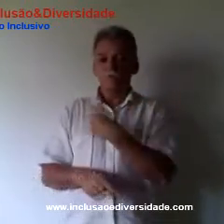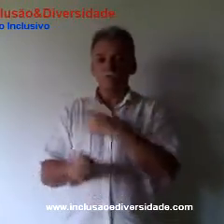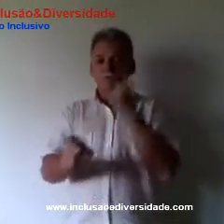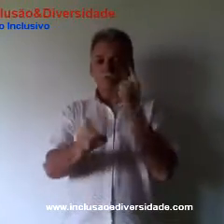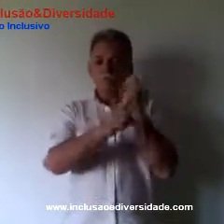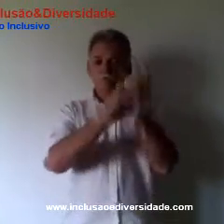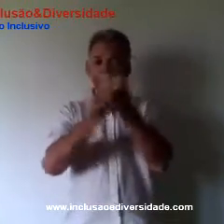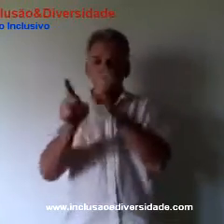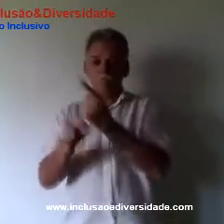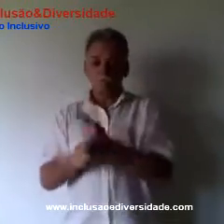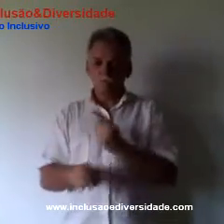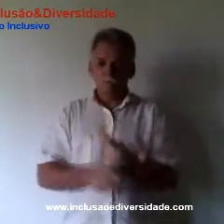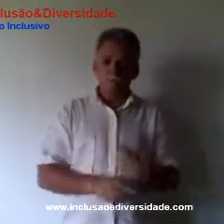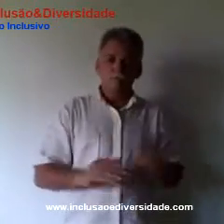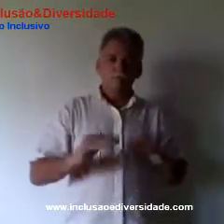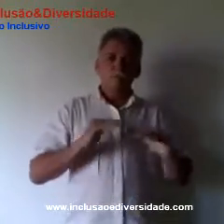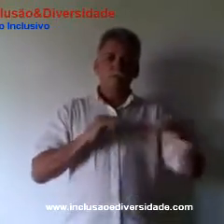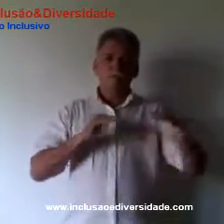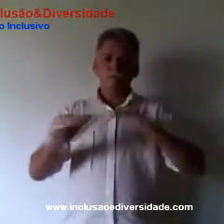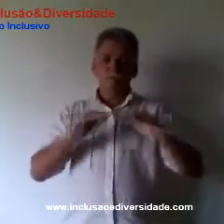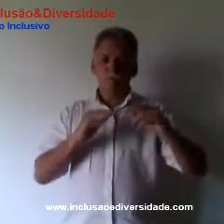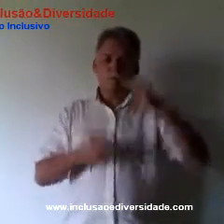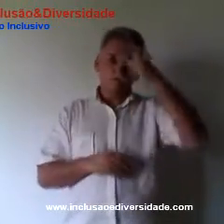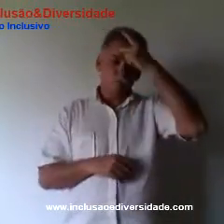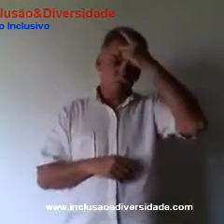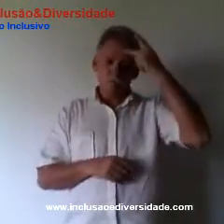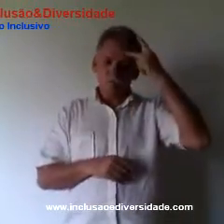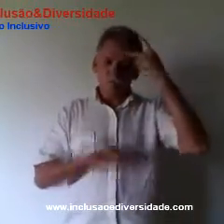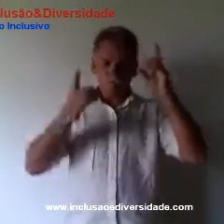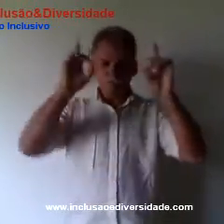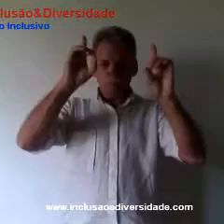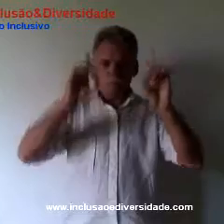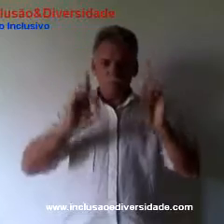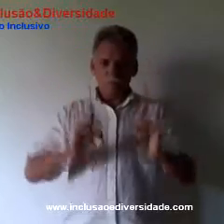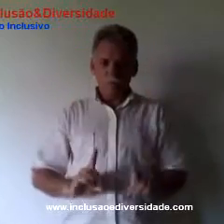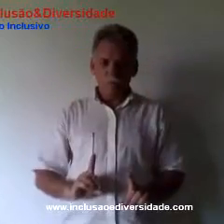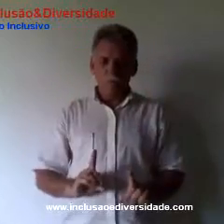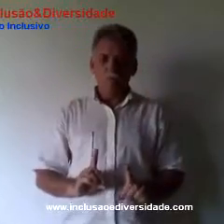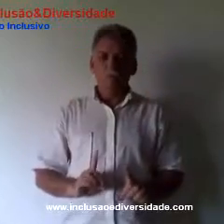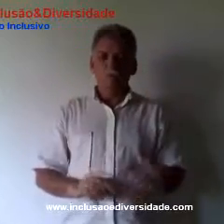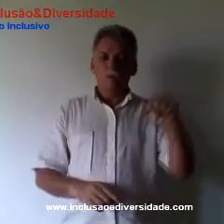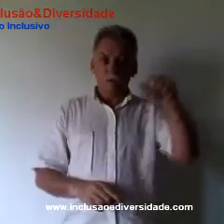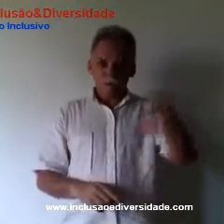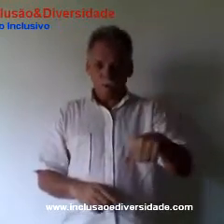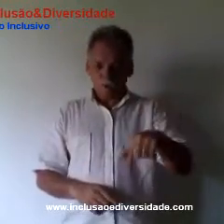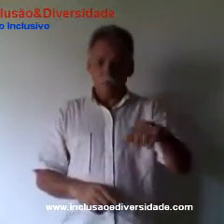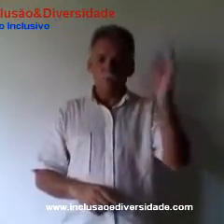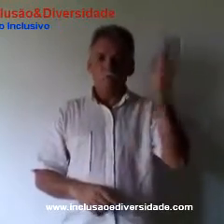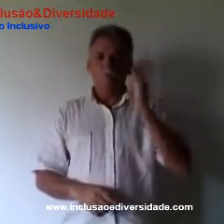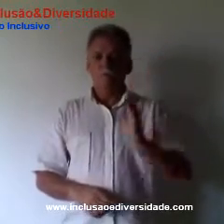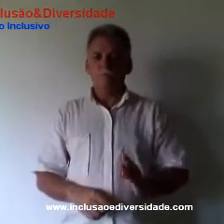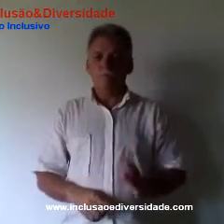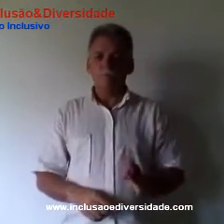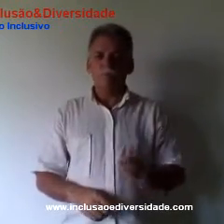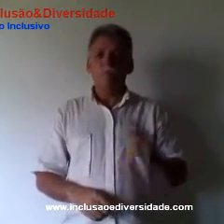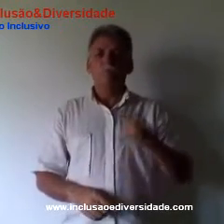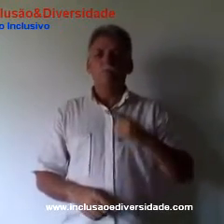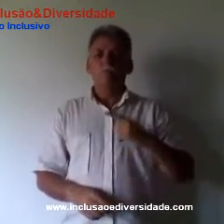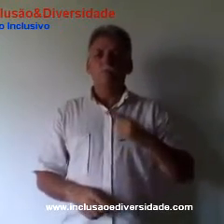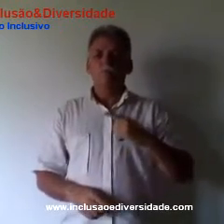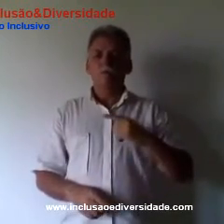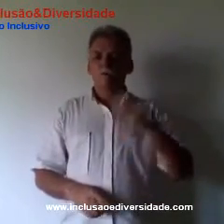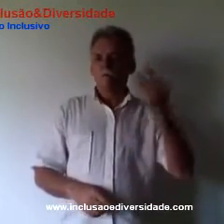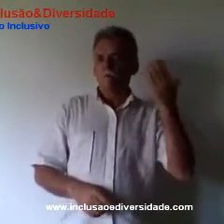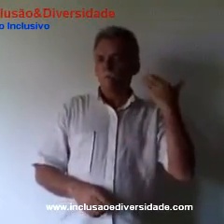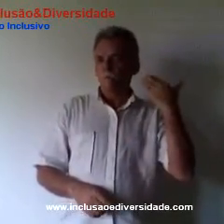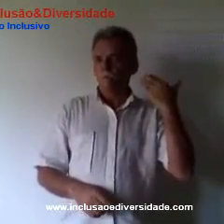ímpares do movimento de pessoas com deficiência no Brasil, aquele dia no mês